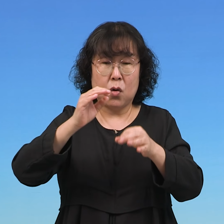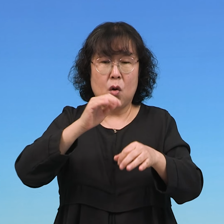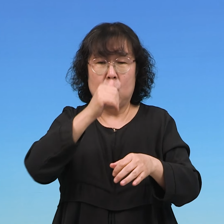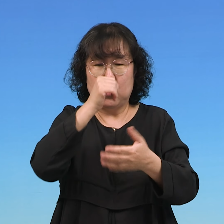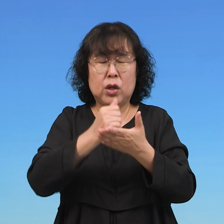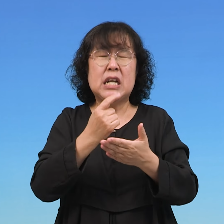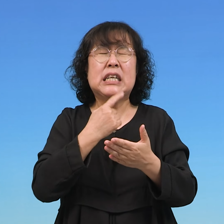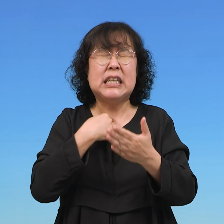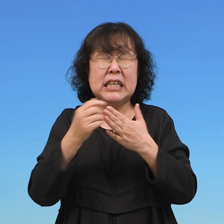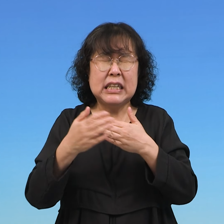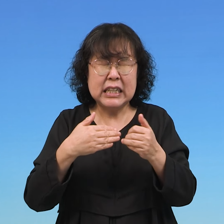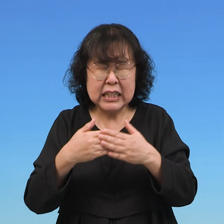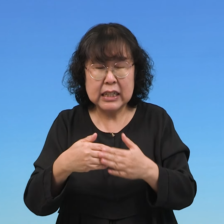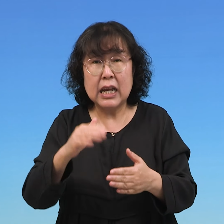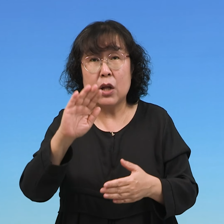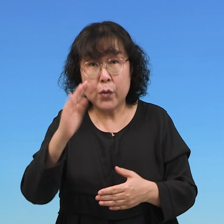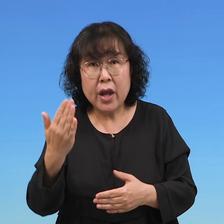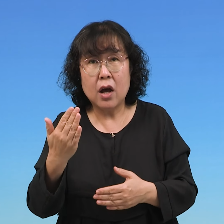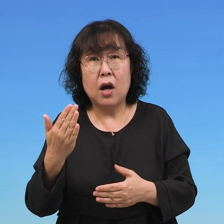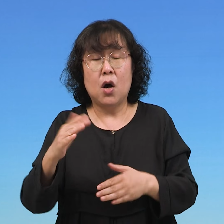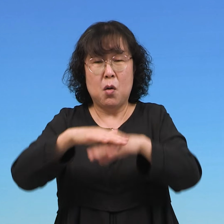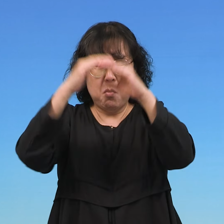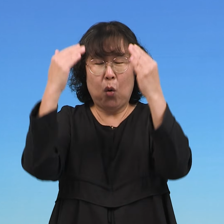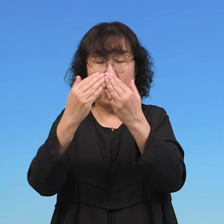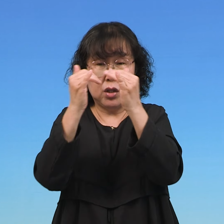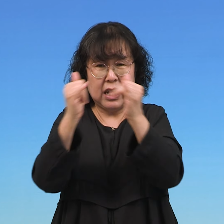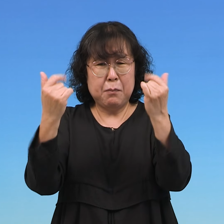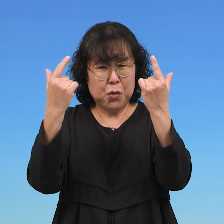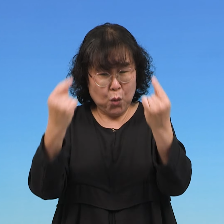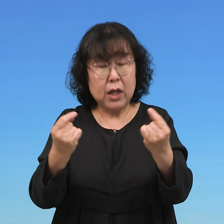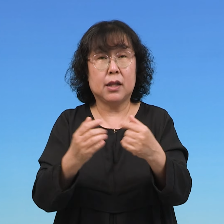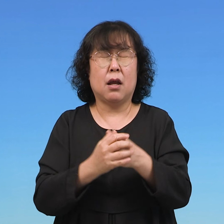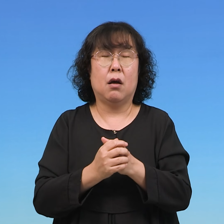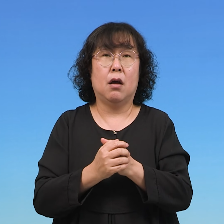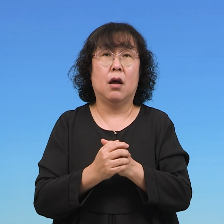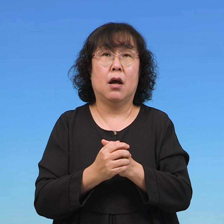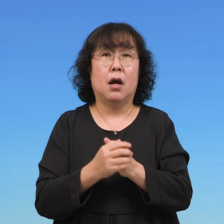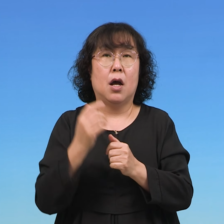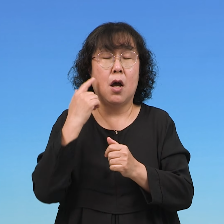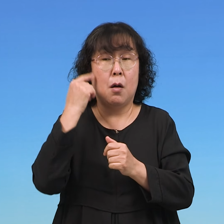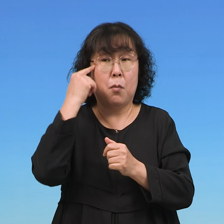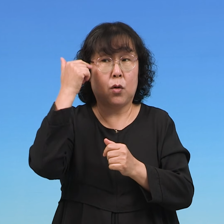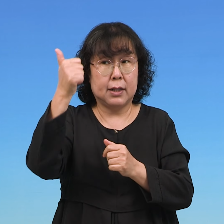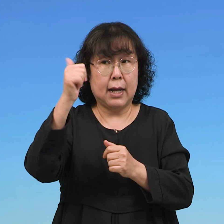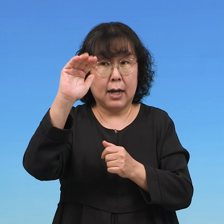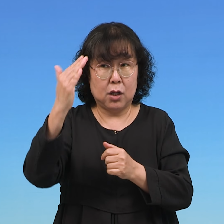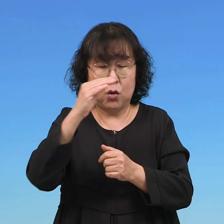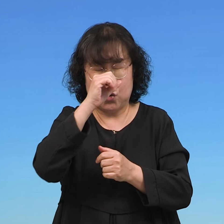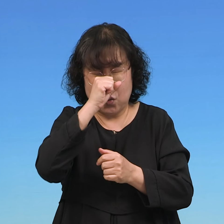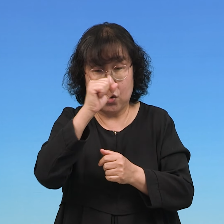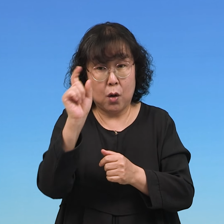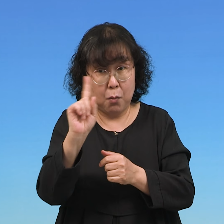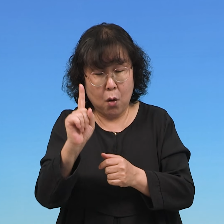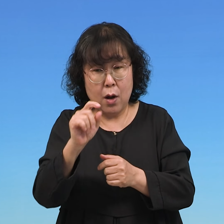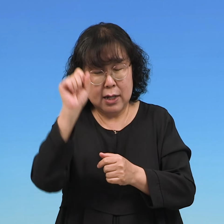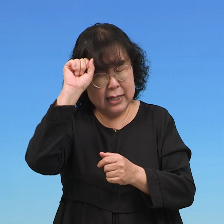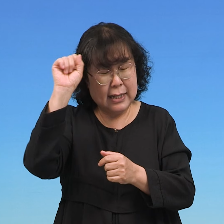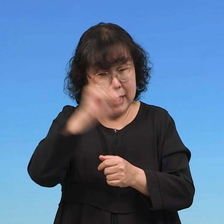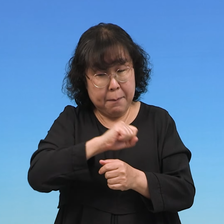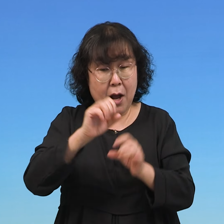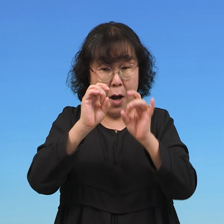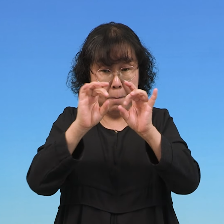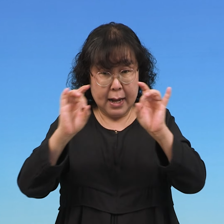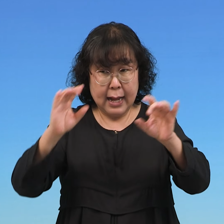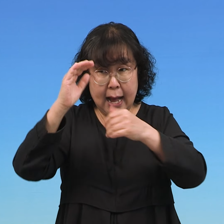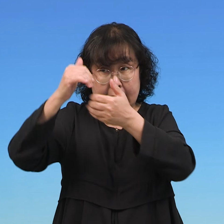실수하고, 여차하면 부끄러운 자리에 빠지는 거, 그건 모든 인간의 공통점인데요. 목사가 돼서 좋은 게 뭔지 아세요?